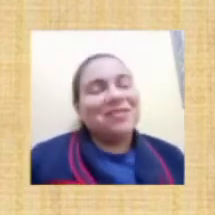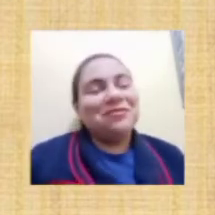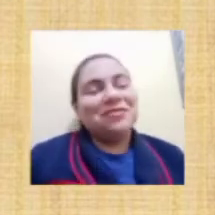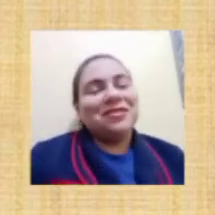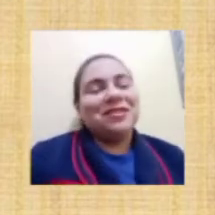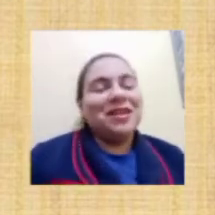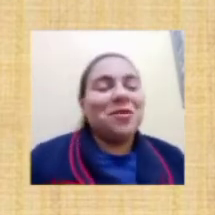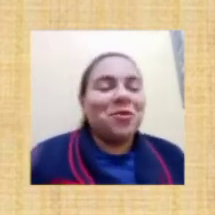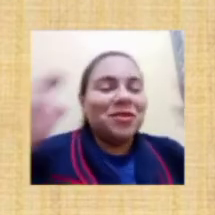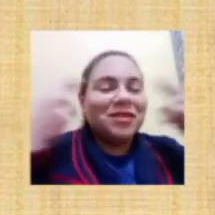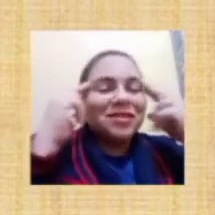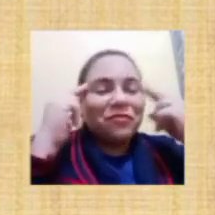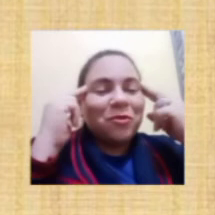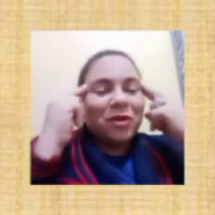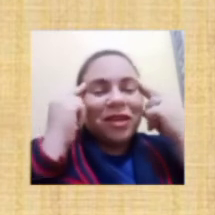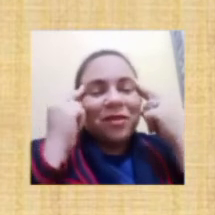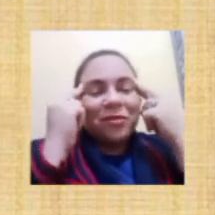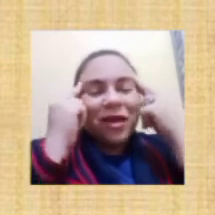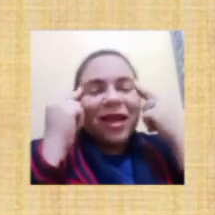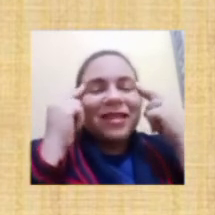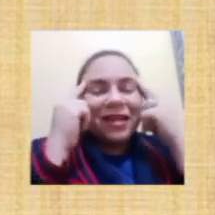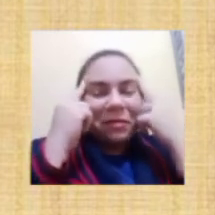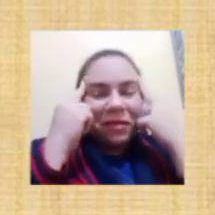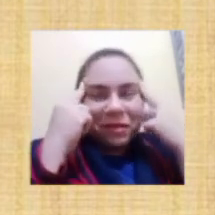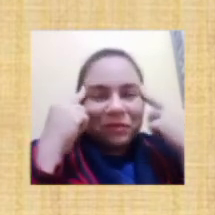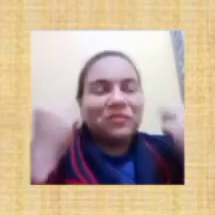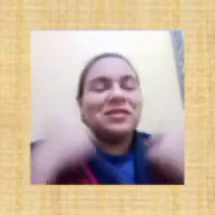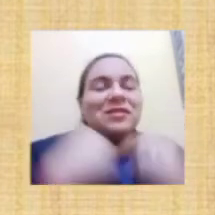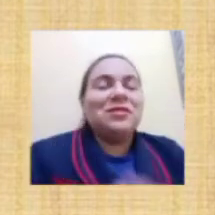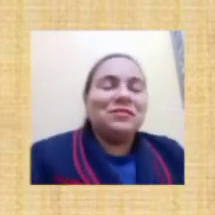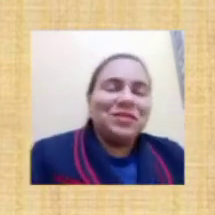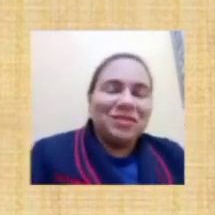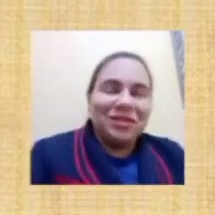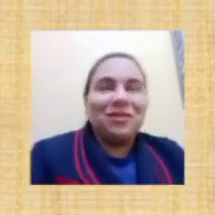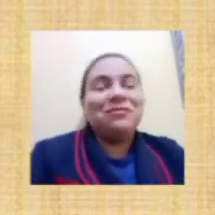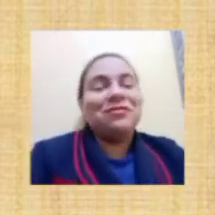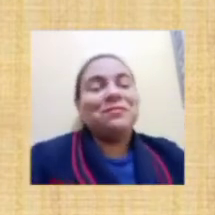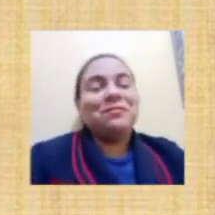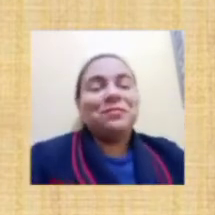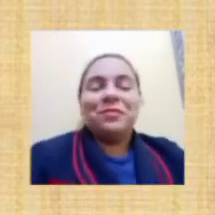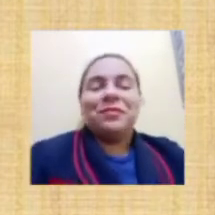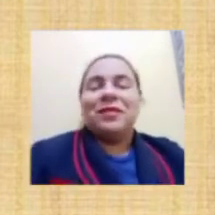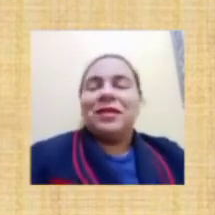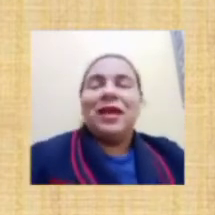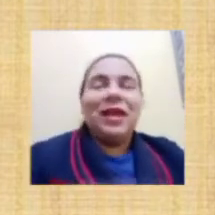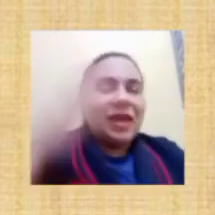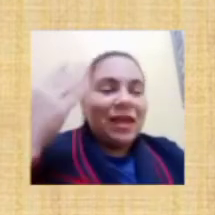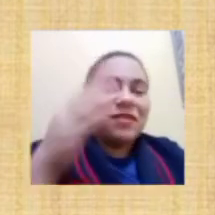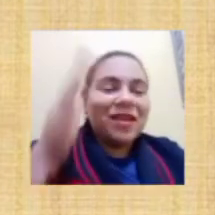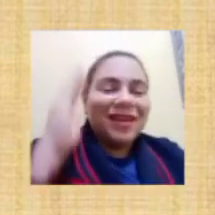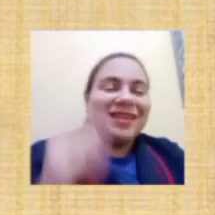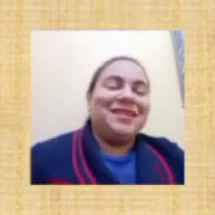39. 29, perdão. 10 mais 9, 29. Com mais 10,